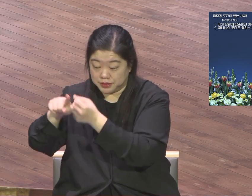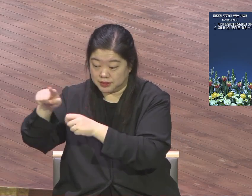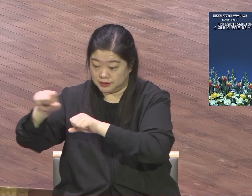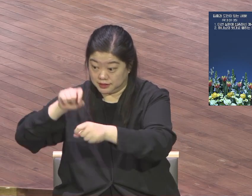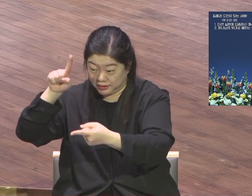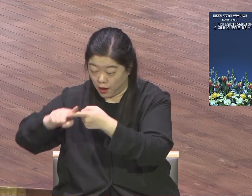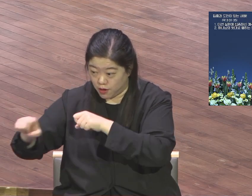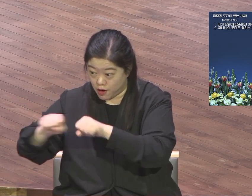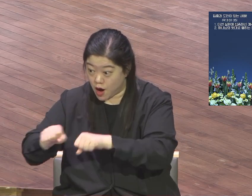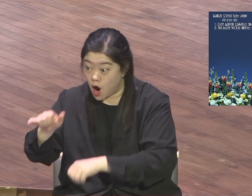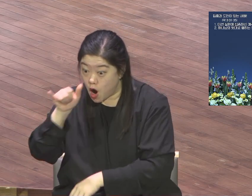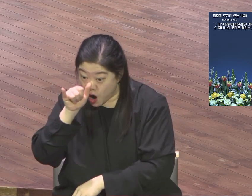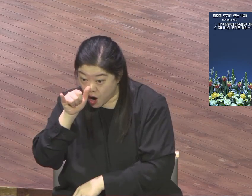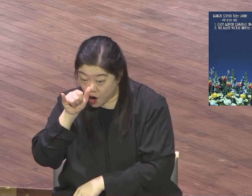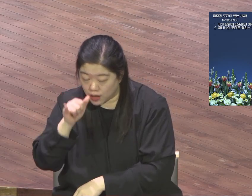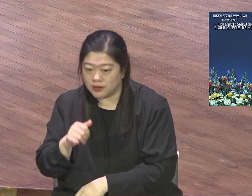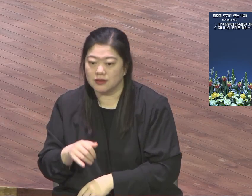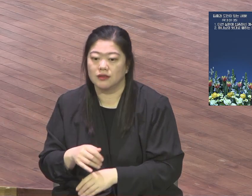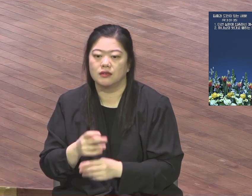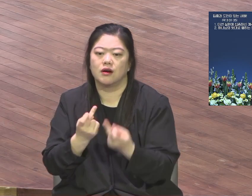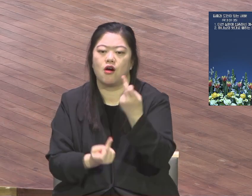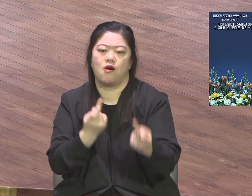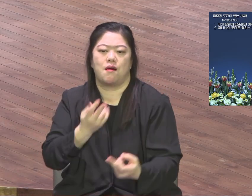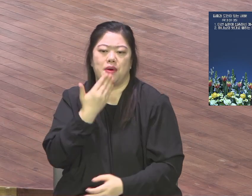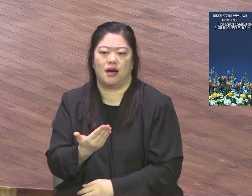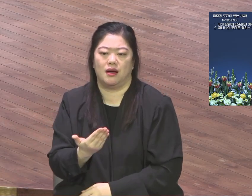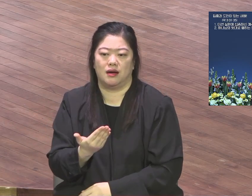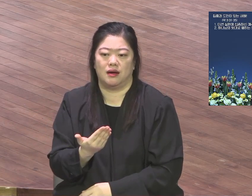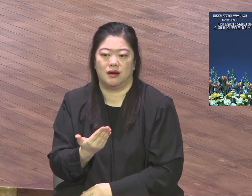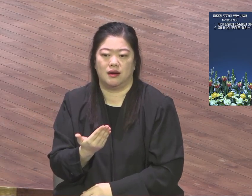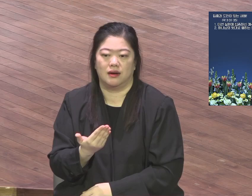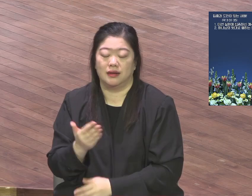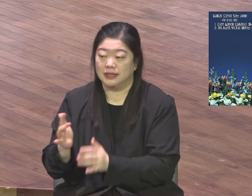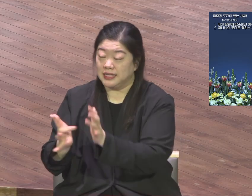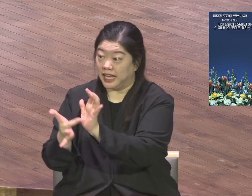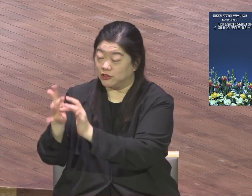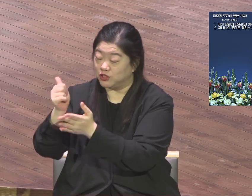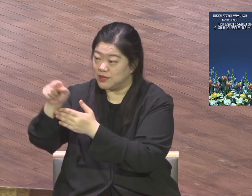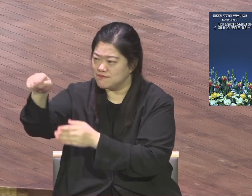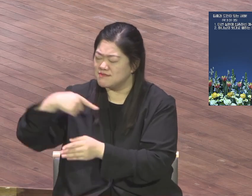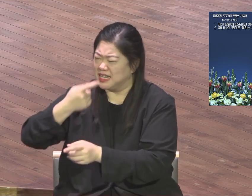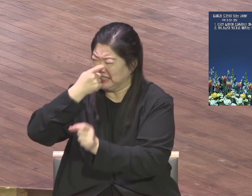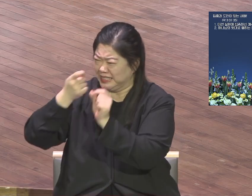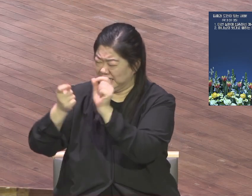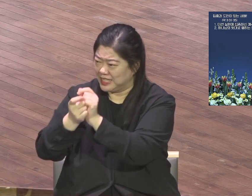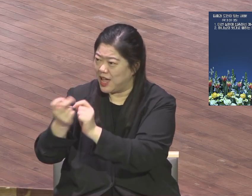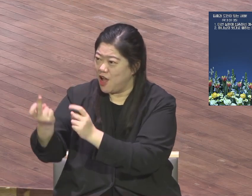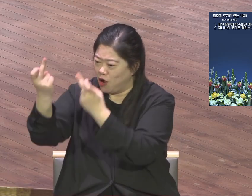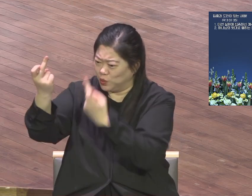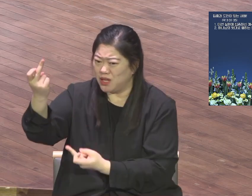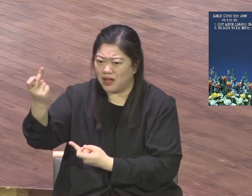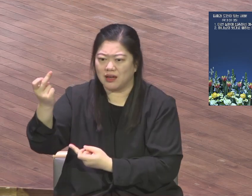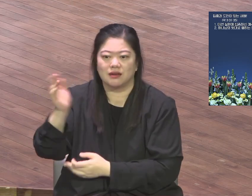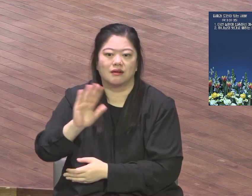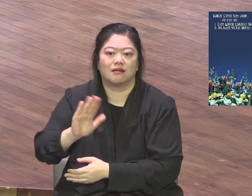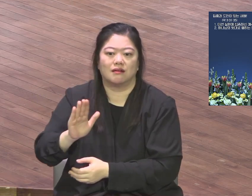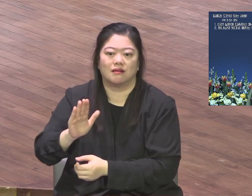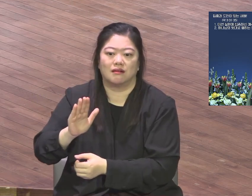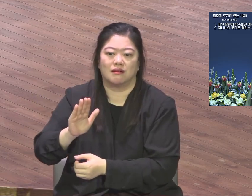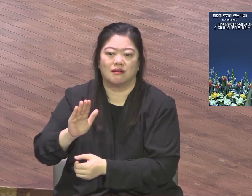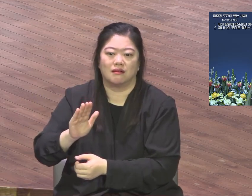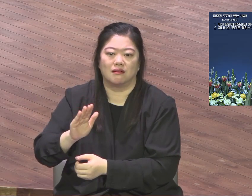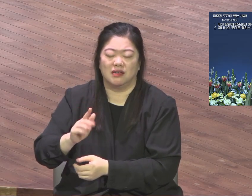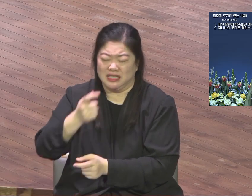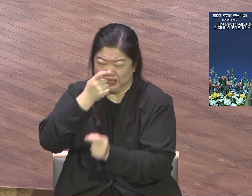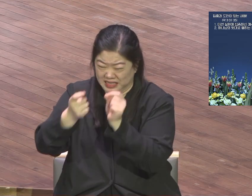자. 내하고 친해서 내하고 맞아서가 아니에요. 하나님의 뜻대로 행하는 자 누구든지 새로운 영적 가족이 될